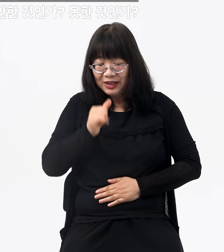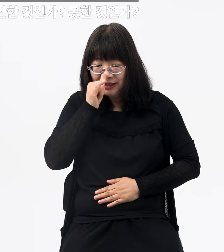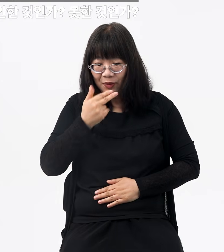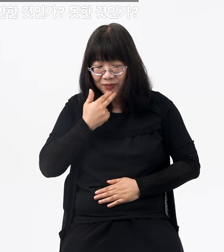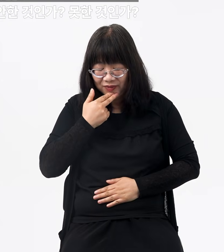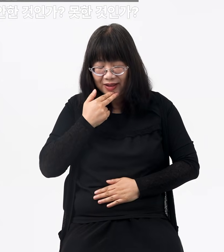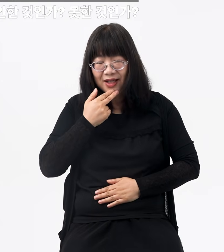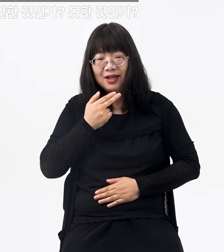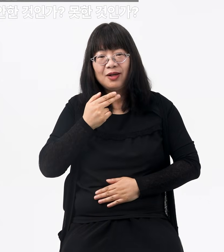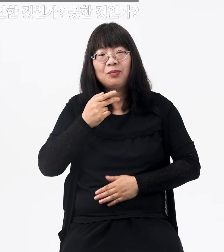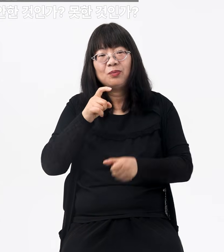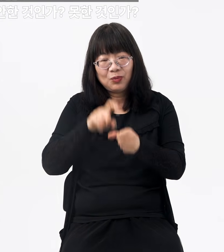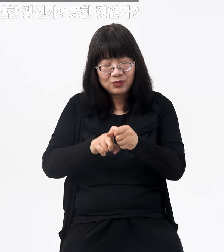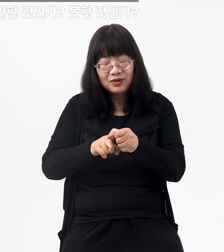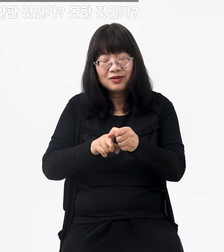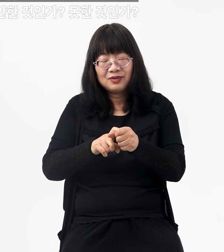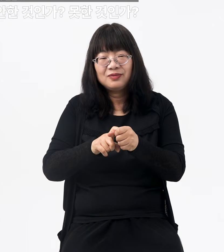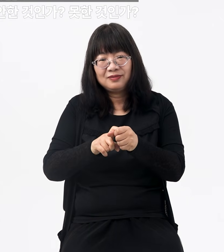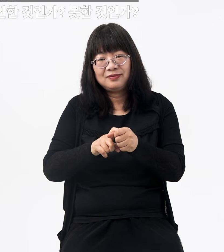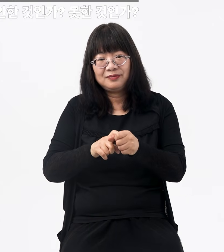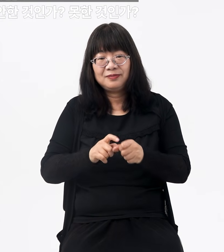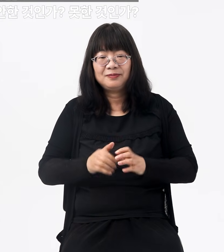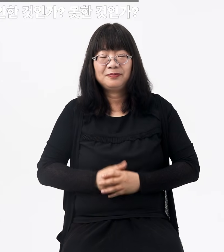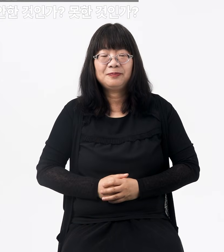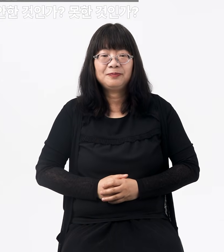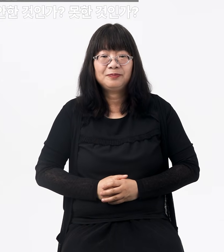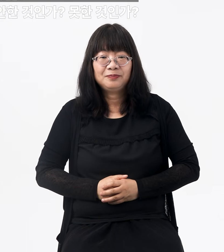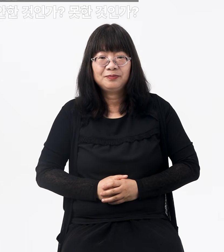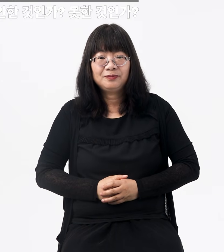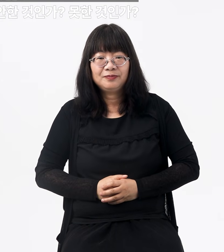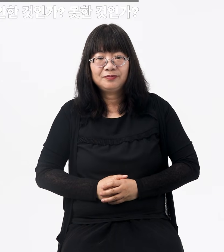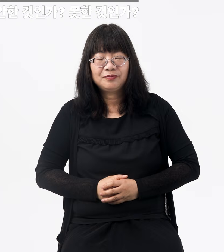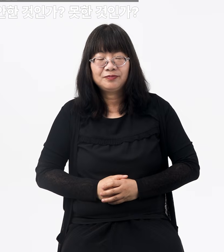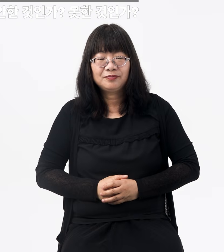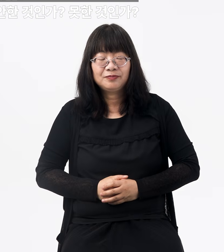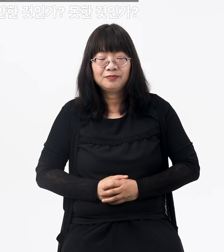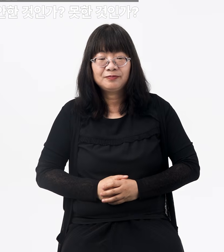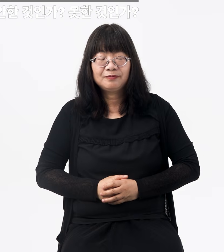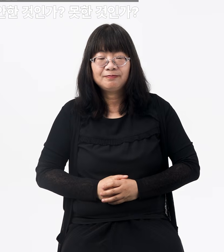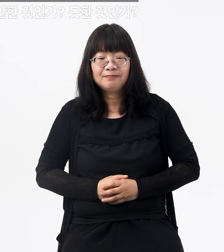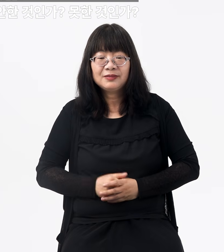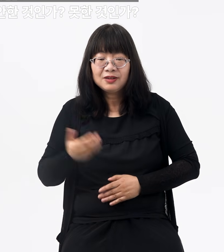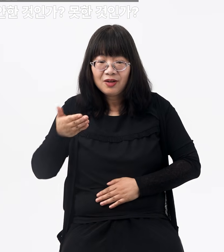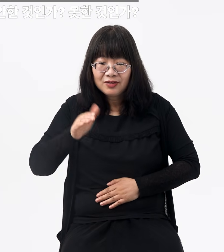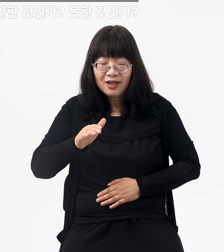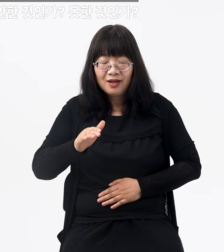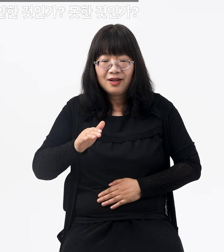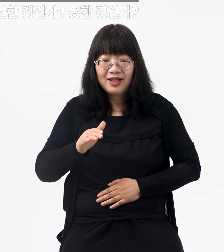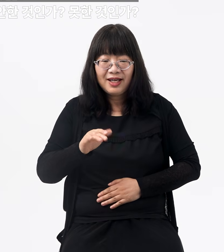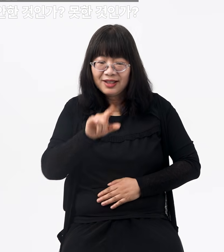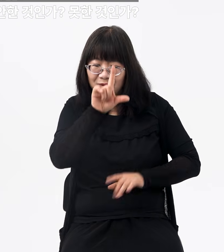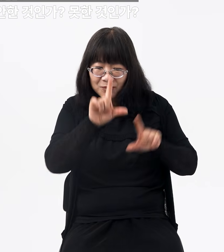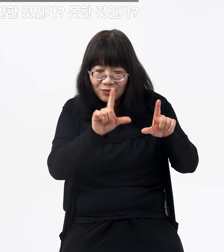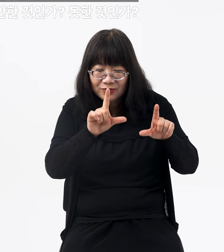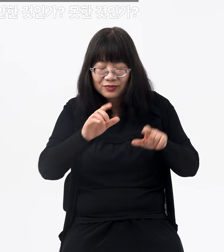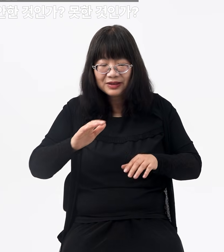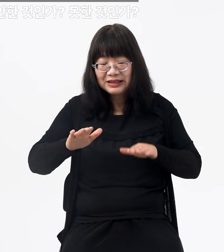땅 뺏기 싸움이 아니고. 근데 이런 영역이 오늘 우리 속에도 있단